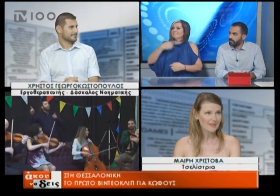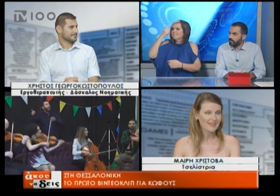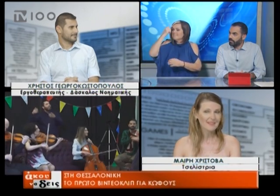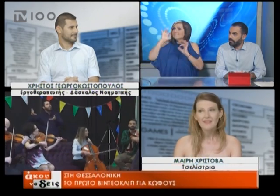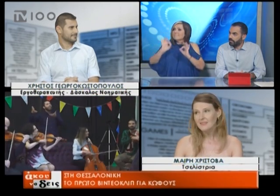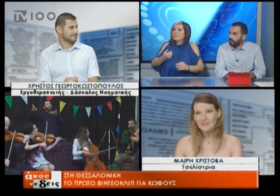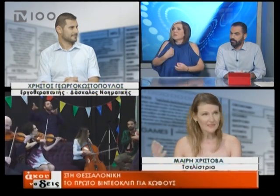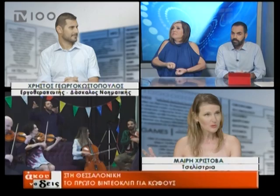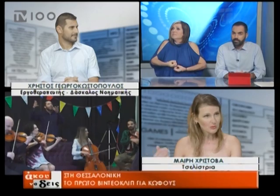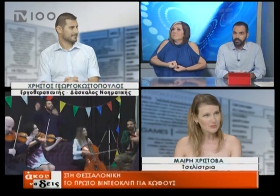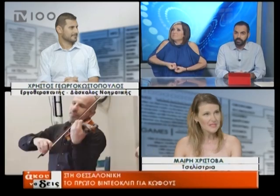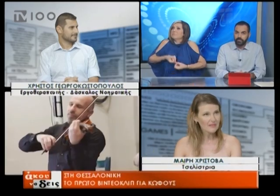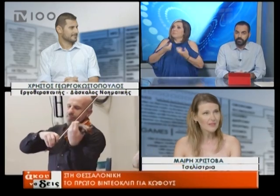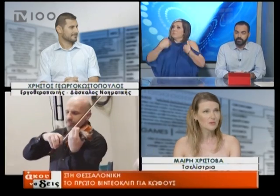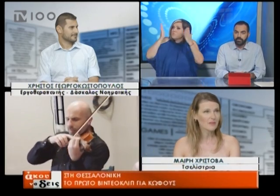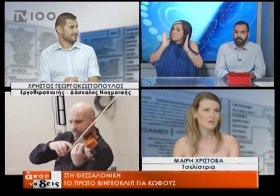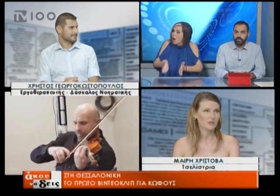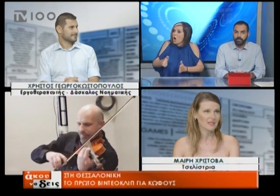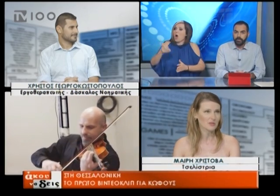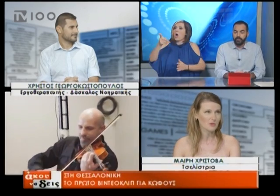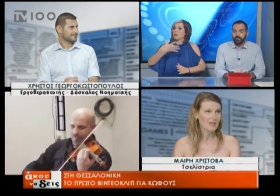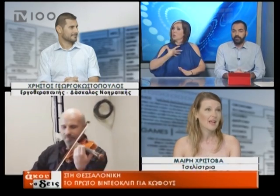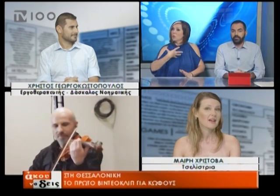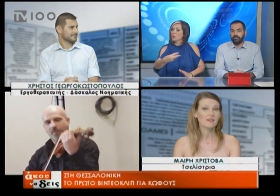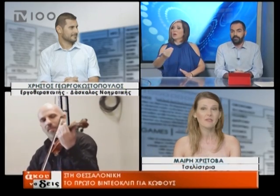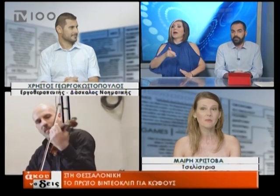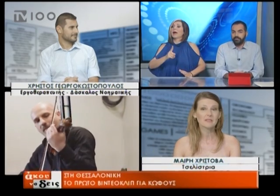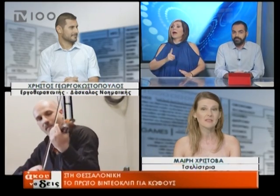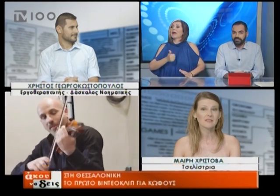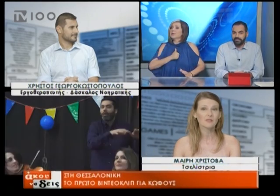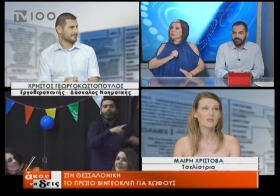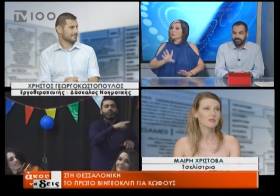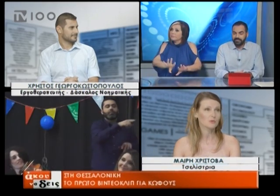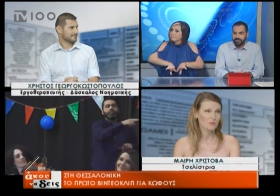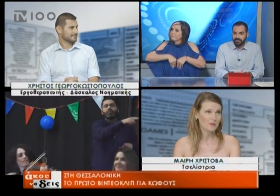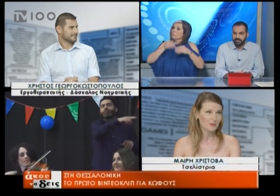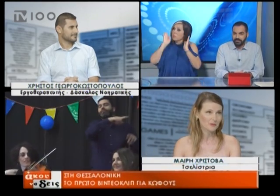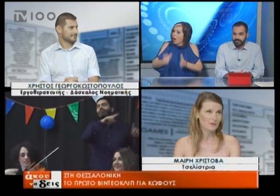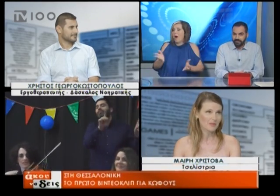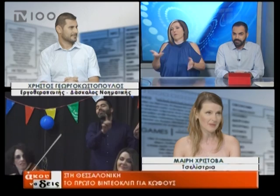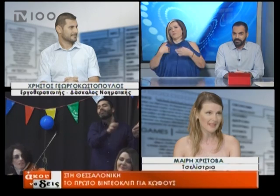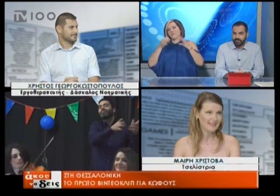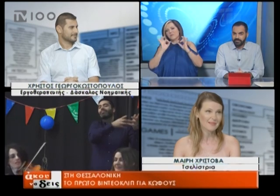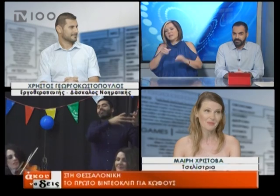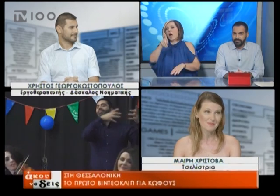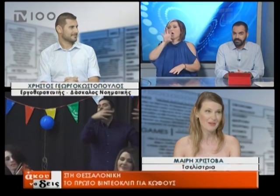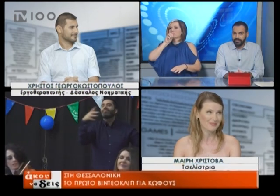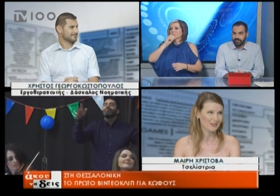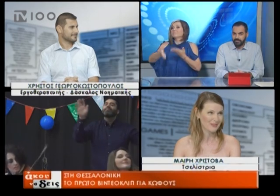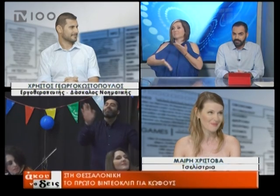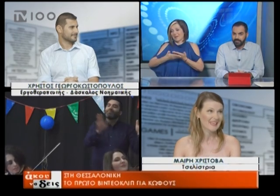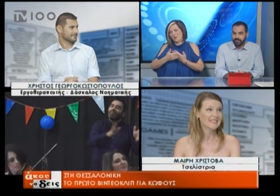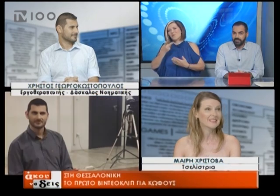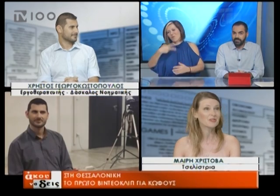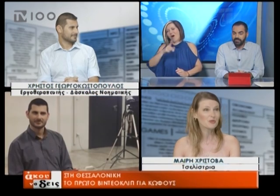νιώθουμε για να το αισθανθεί και ο ίδιος ο Χρήστος. Βέβαια με τη βοήθεια του Σπύρου, το διερμηνέα, ήταν πολύ πιο